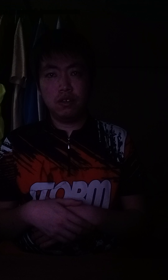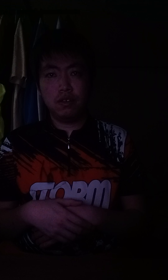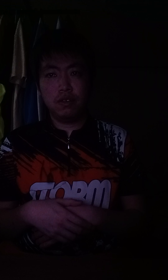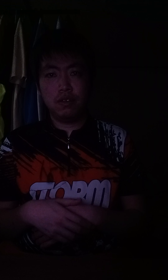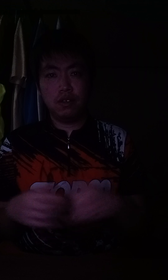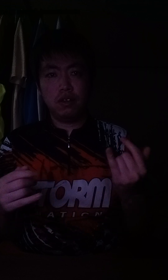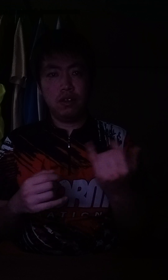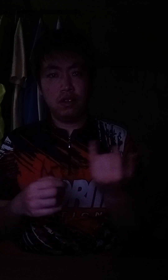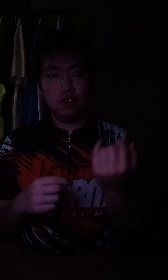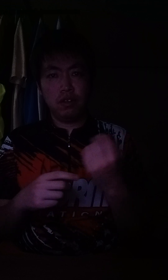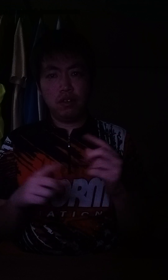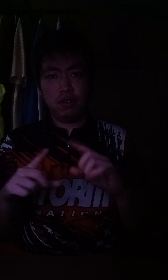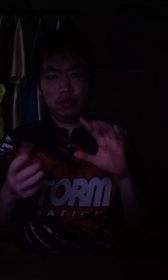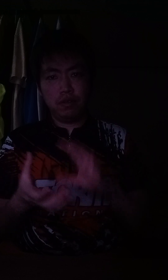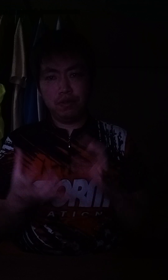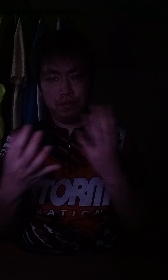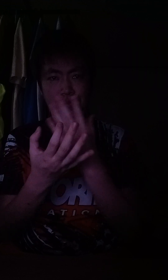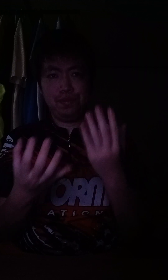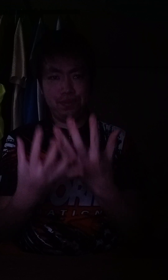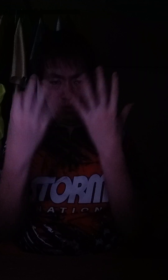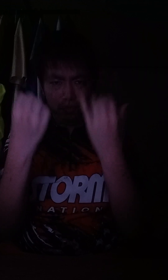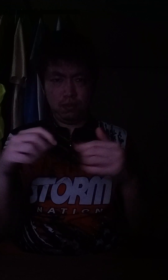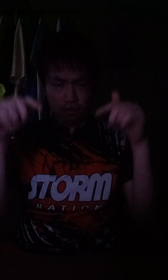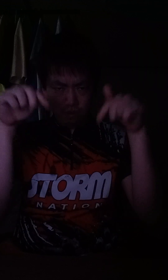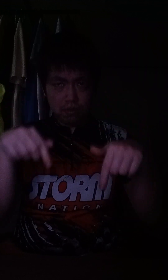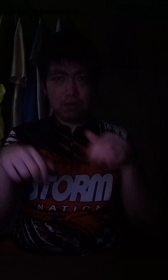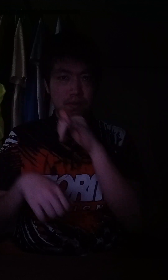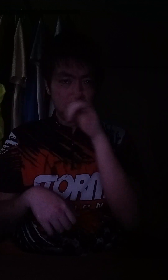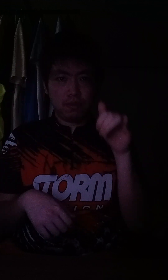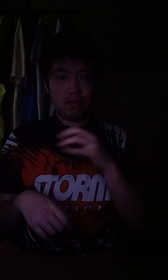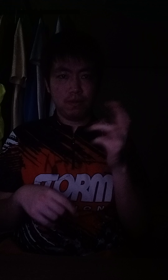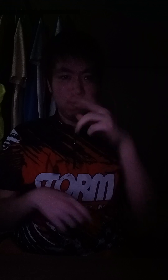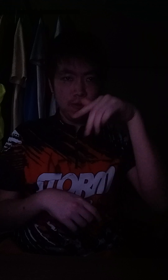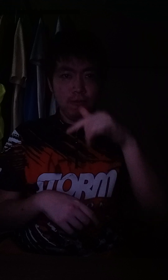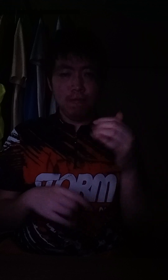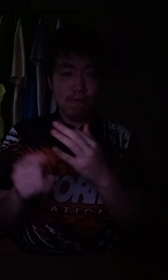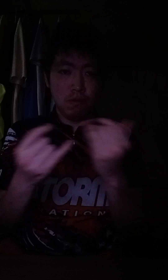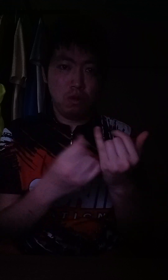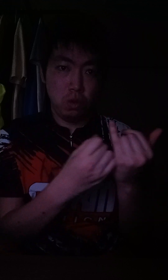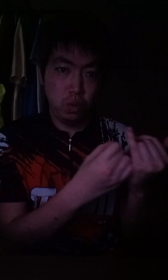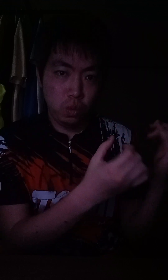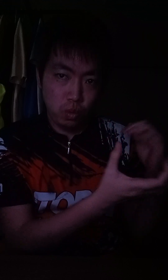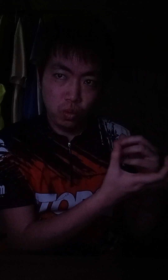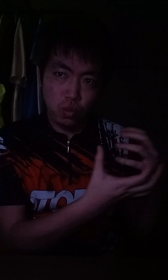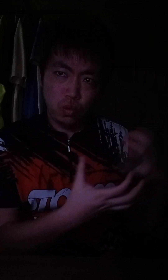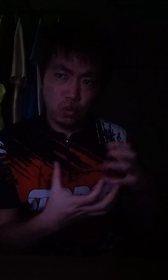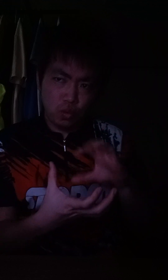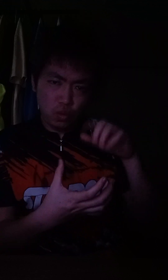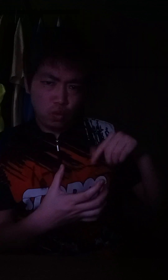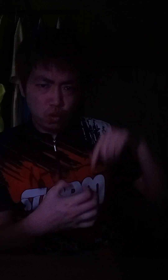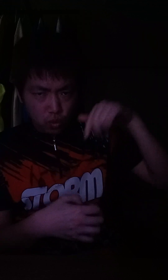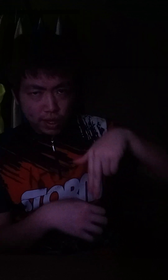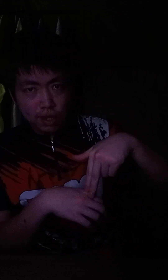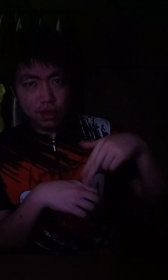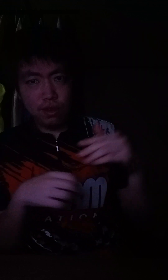현아 지금 신장 기능이 많이 떨어졌어요. 그래서 척수 이상, 방광 이상,